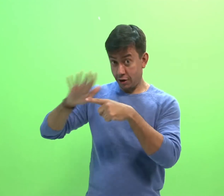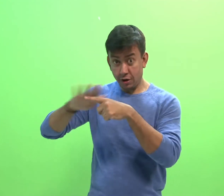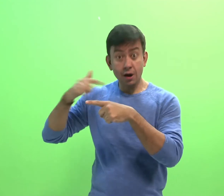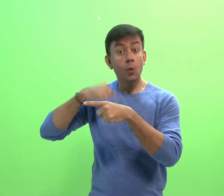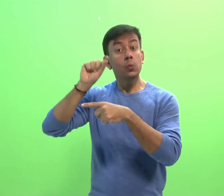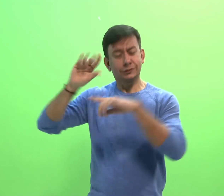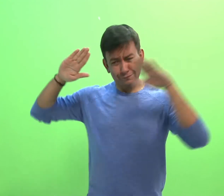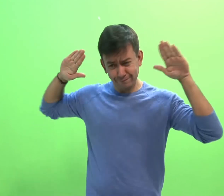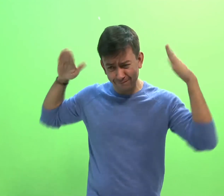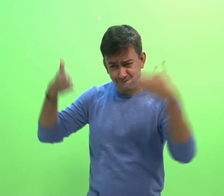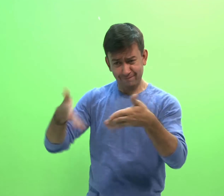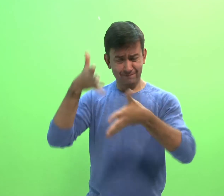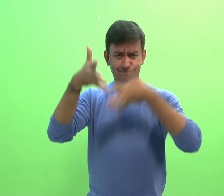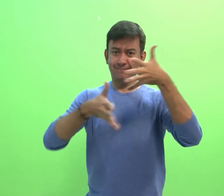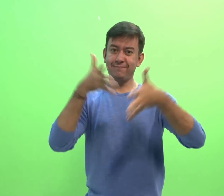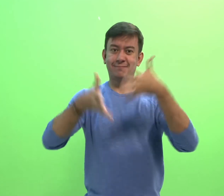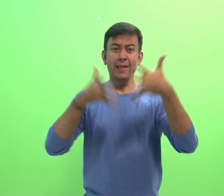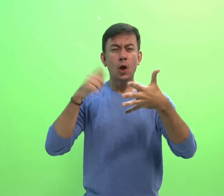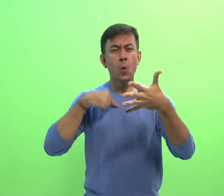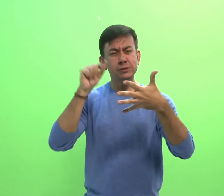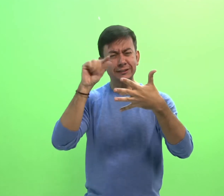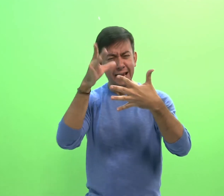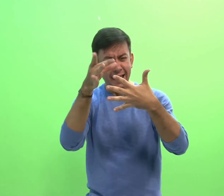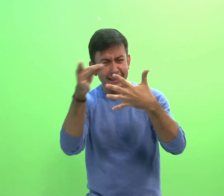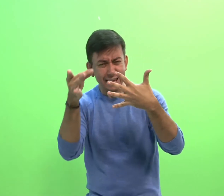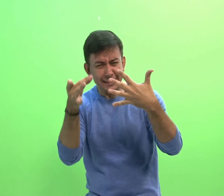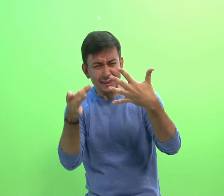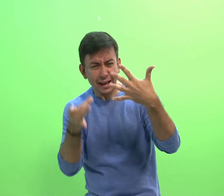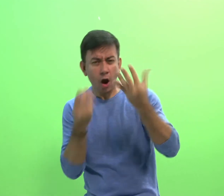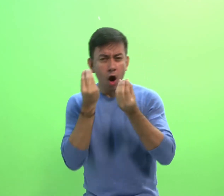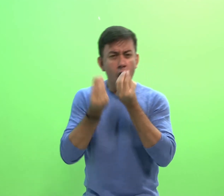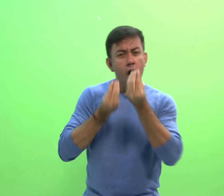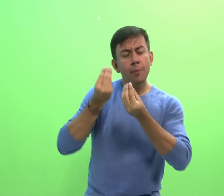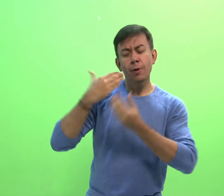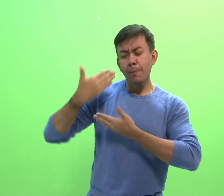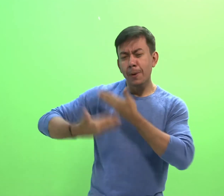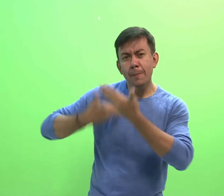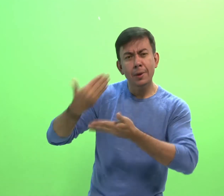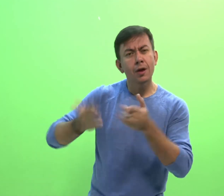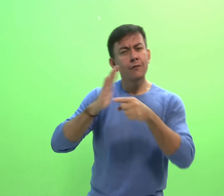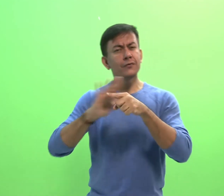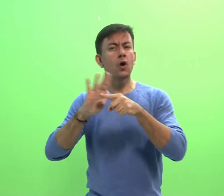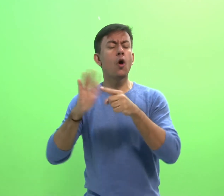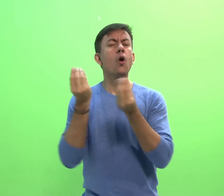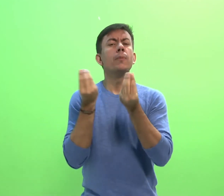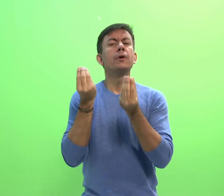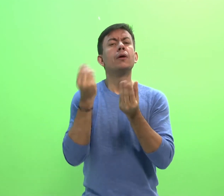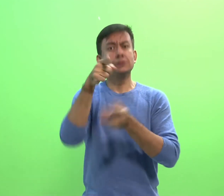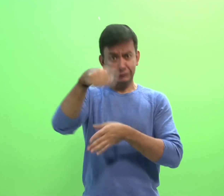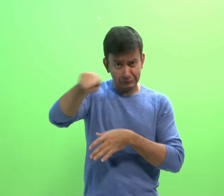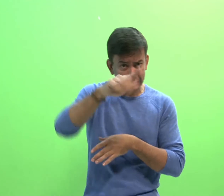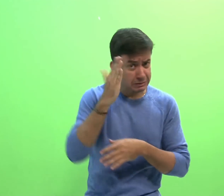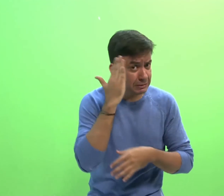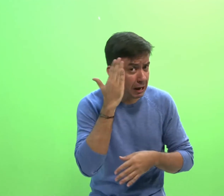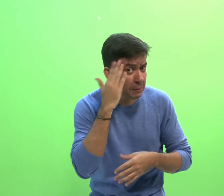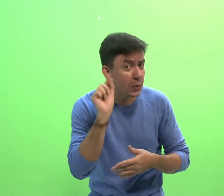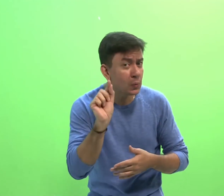na fonologia das línguas orais, somente na fonologia da língua de sinais. Vou mostrar como se dá este